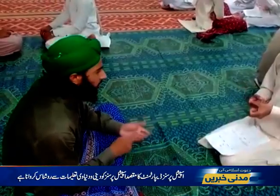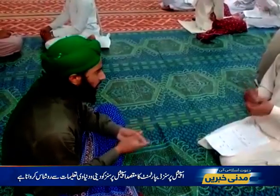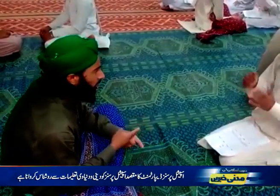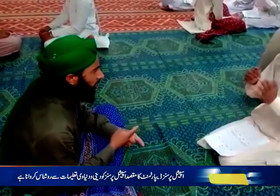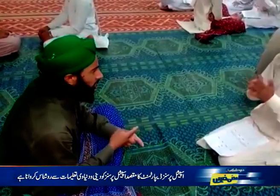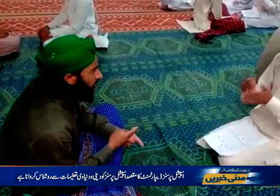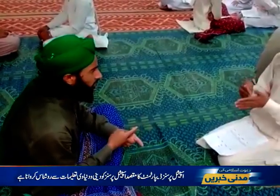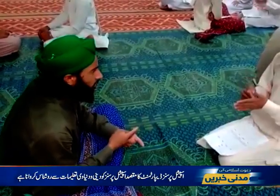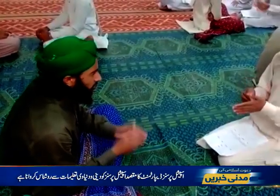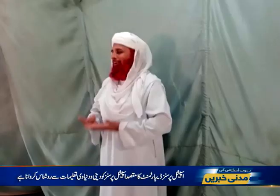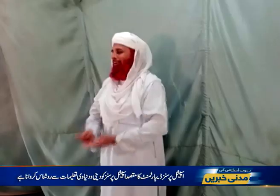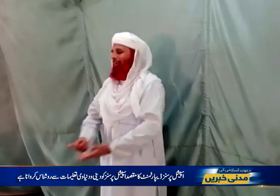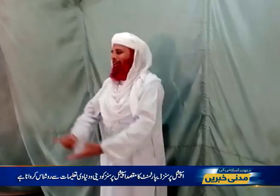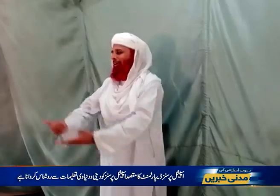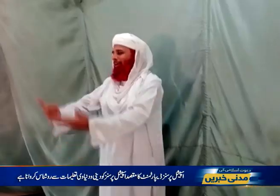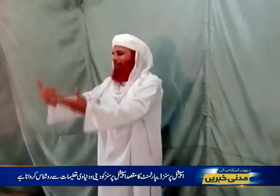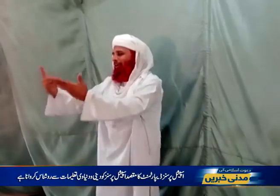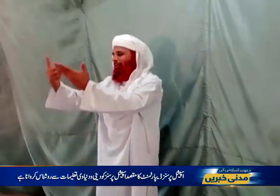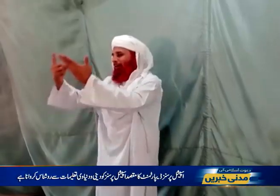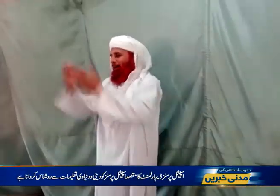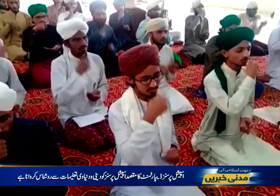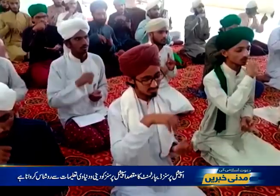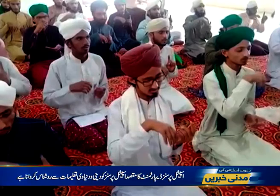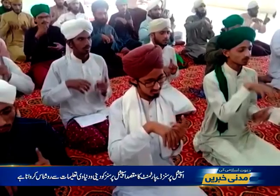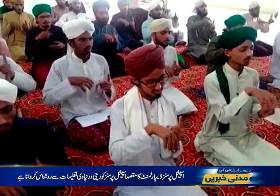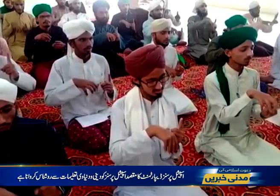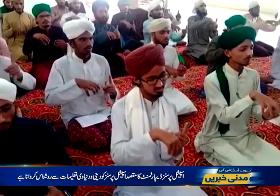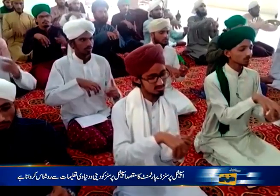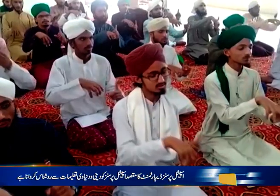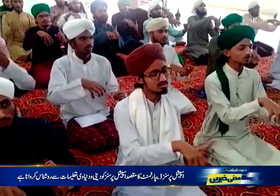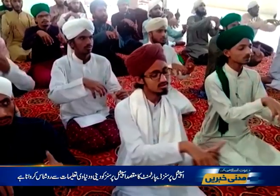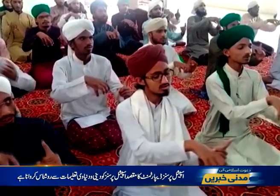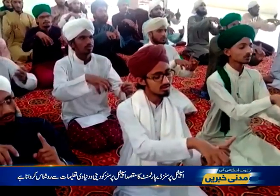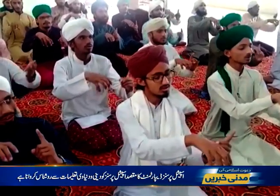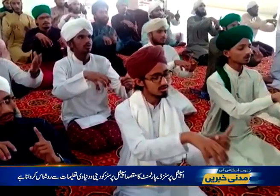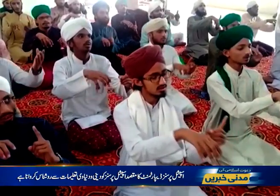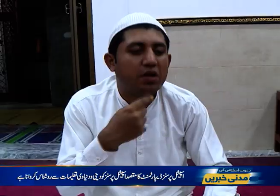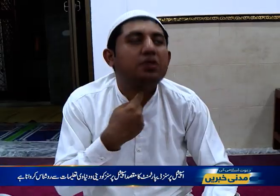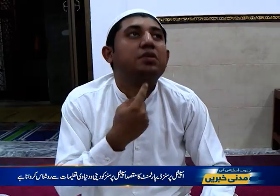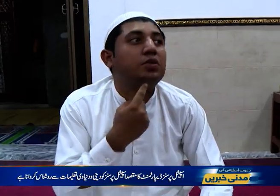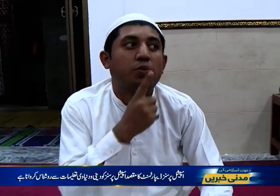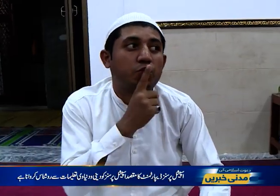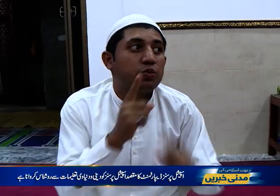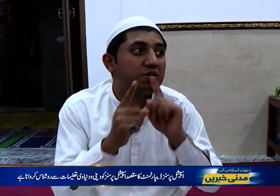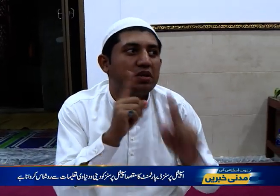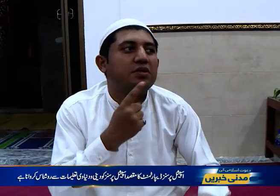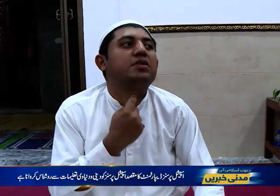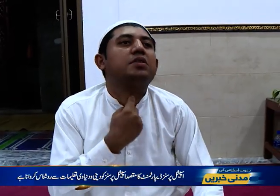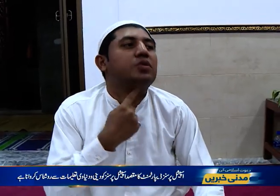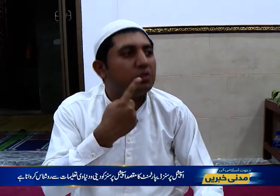رہا ہے۔ دعوت اسلامی کے اسپیشل پرسنز ڈپارٹمنٹ میں ہزاروں کی تعداد میں گونگے بہرے افراد باقاعدہ دین و دنیا کی تعلیمات حاصل کر رہے ہیں۔